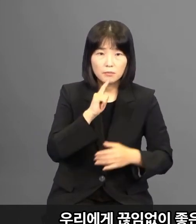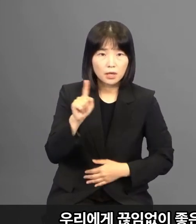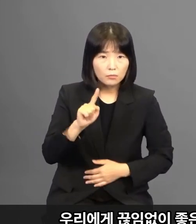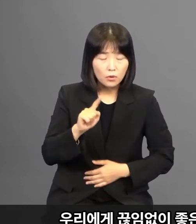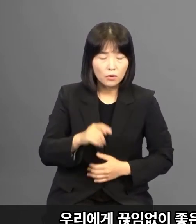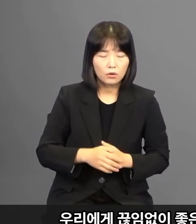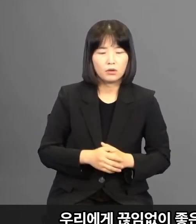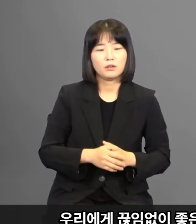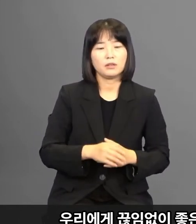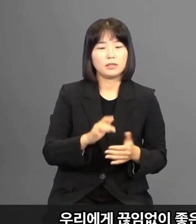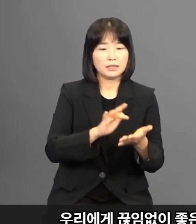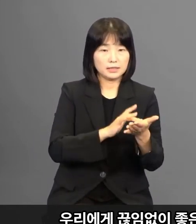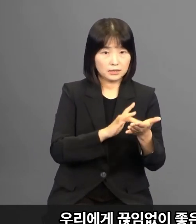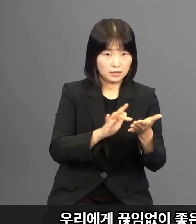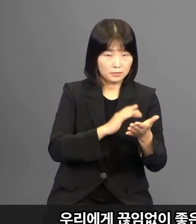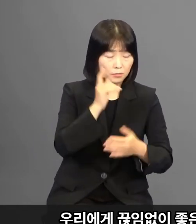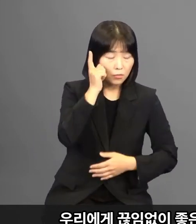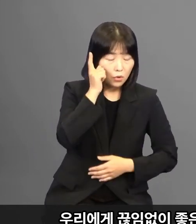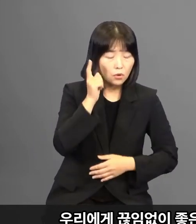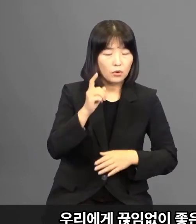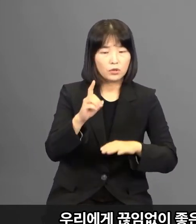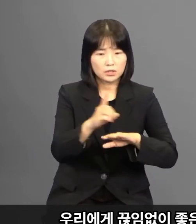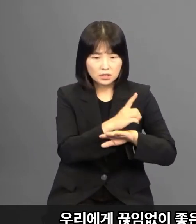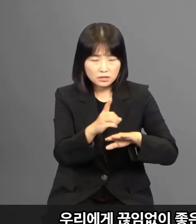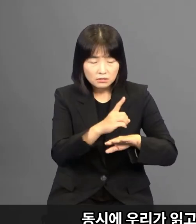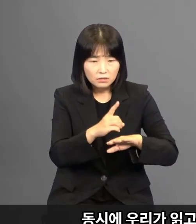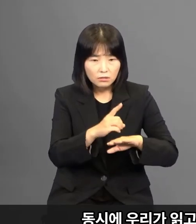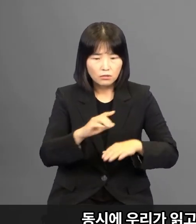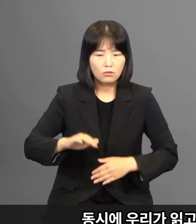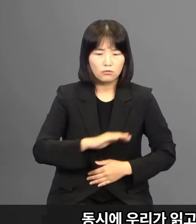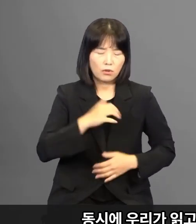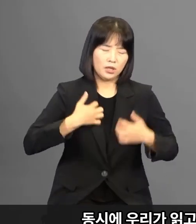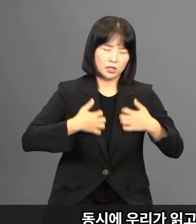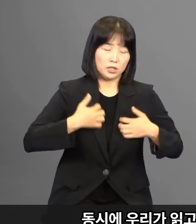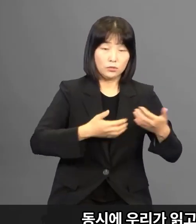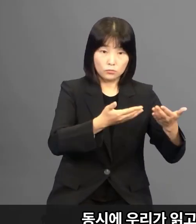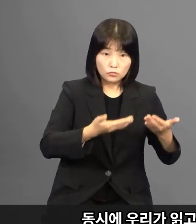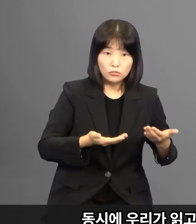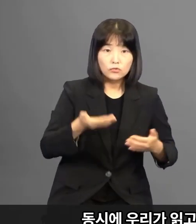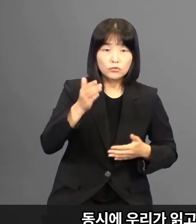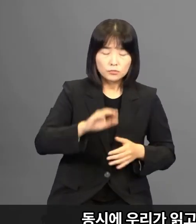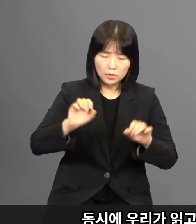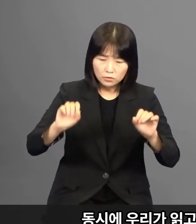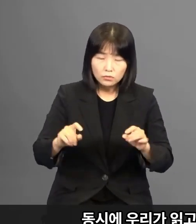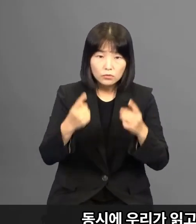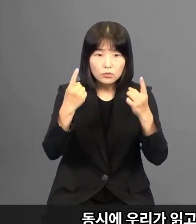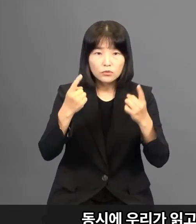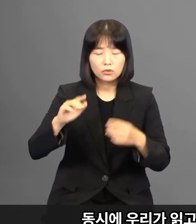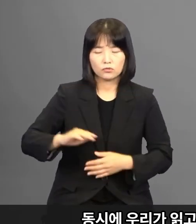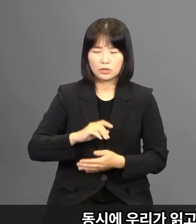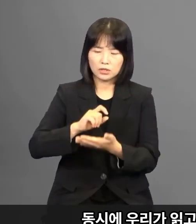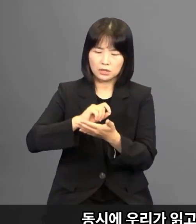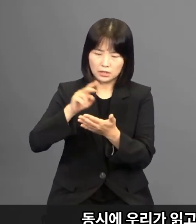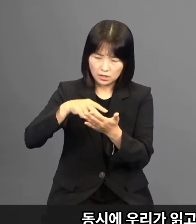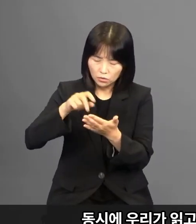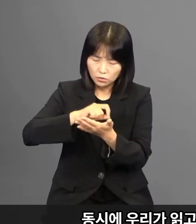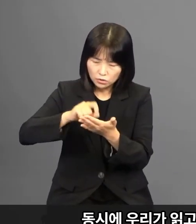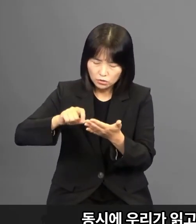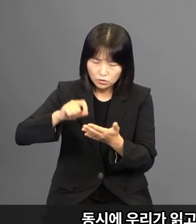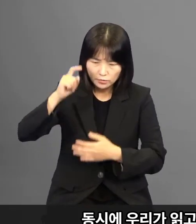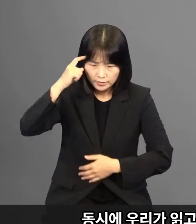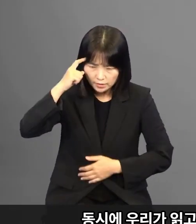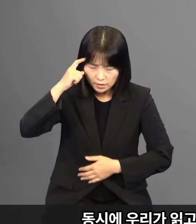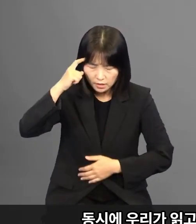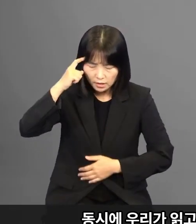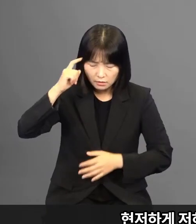끊임없이 좋은 정보와 오락을 제공해 주긴 하지만 동시에 우리가 읽고 쓰고 사고하고